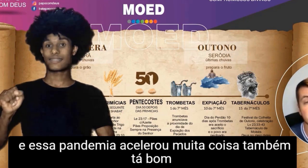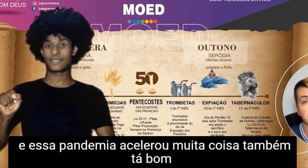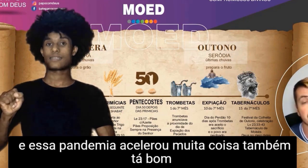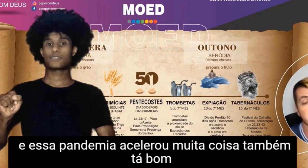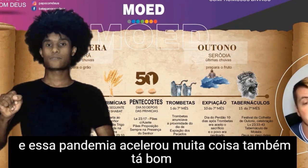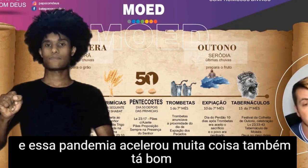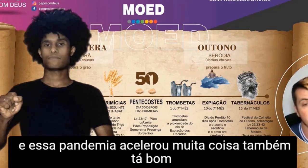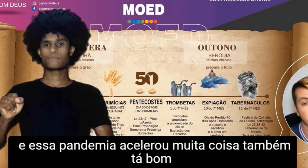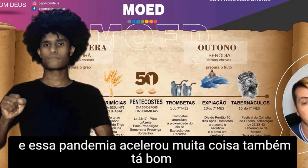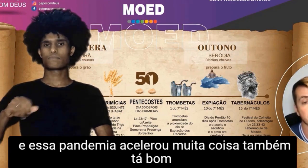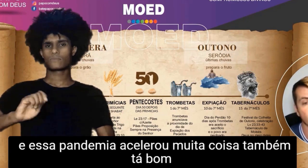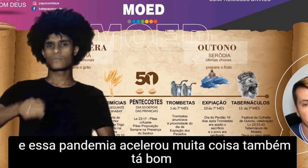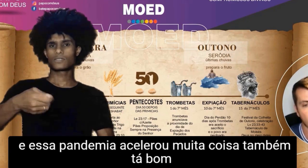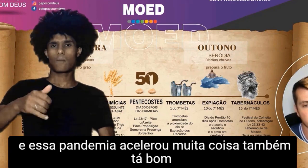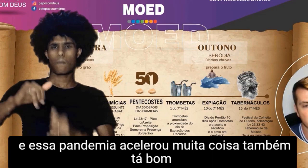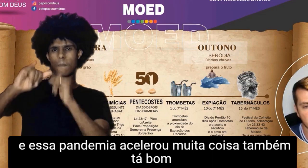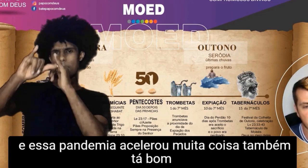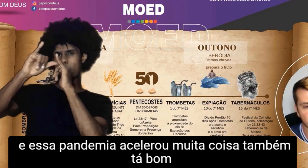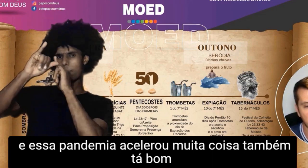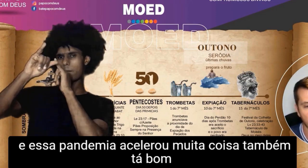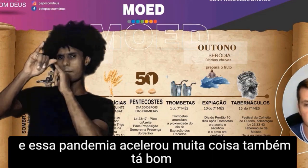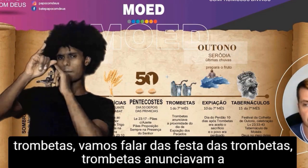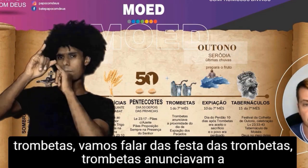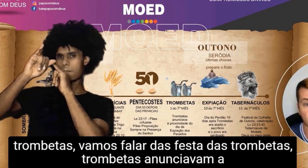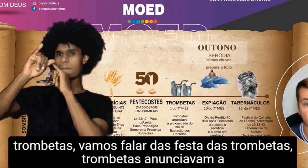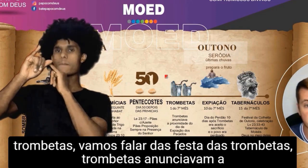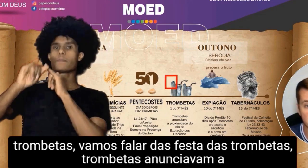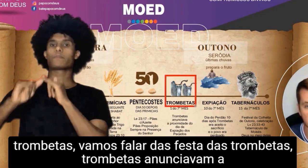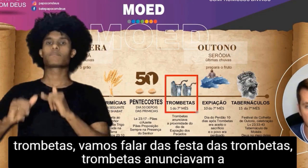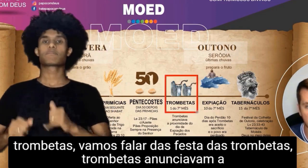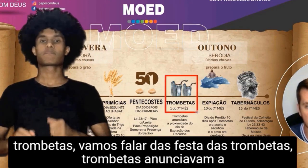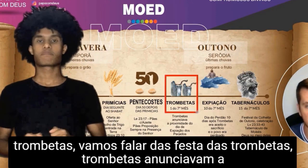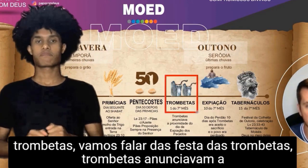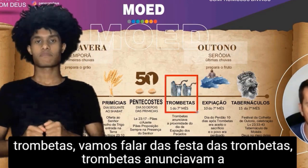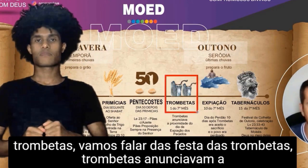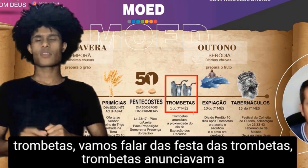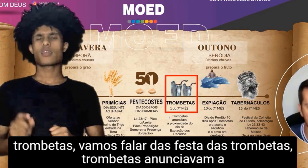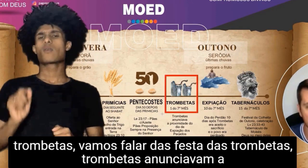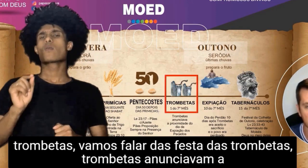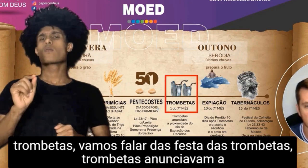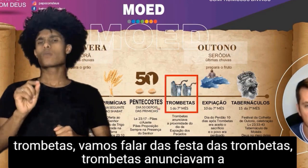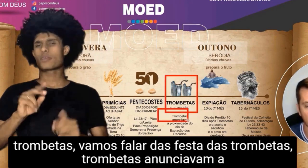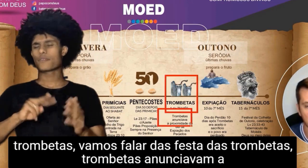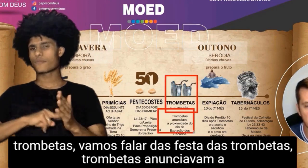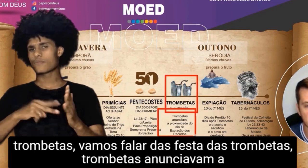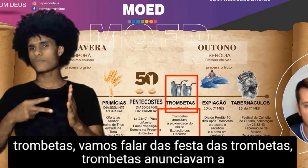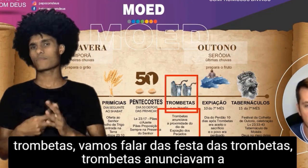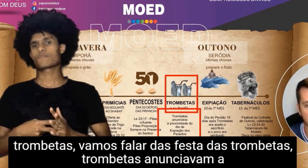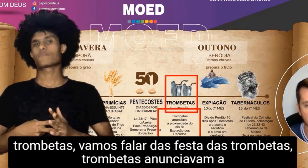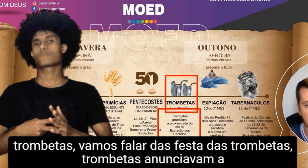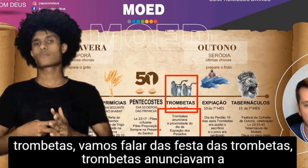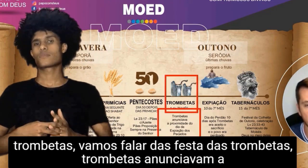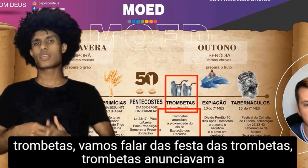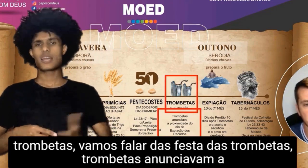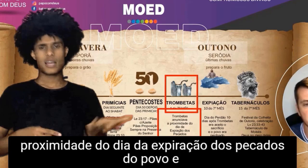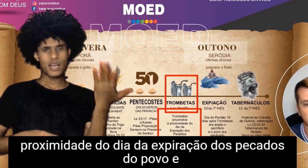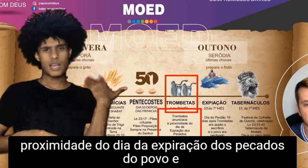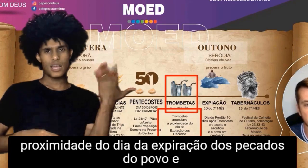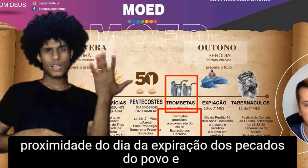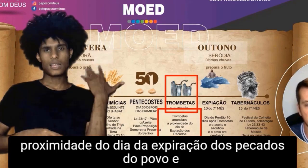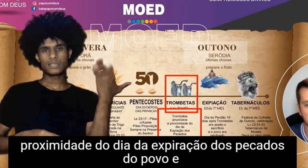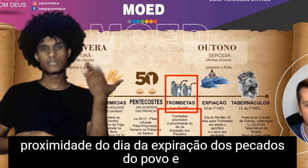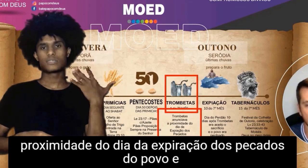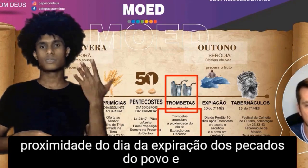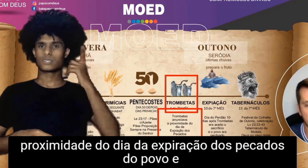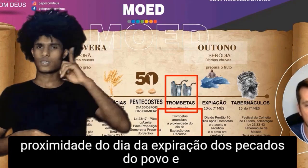hoje. E essa pandemia acelerou muita coisa também, tá bom? Trombetas, vamos falar das festas das trombetas. Trombetas anunciavam a proximidade